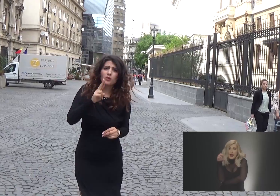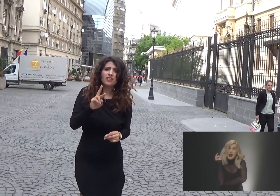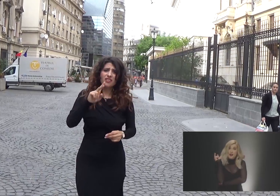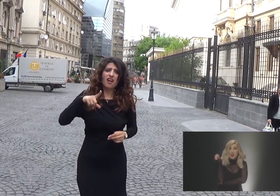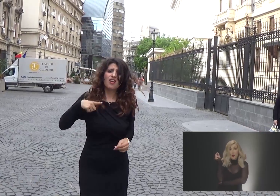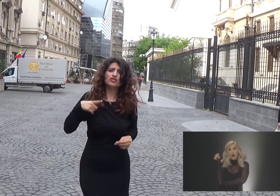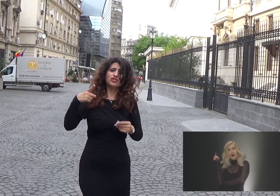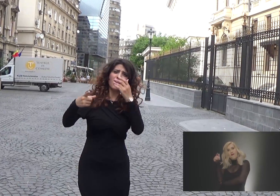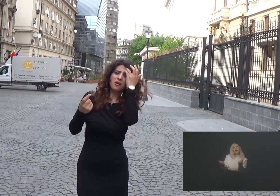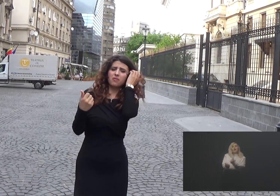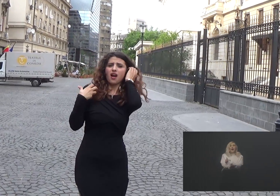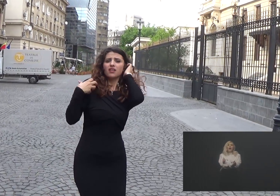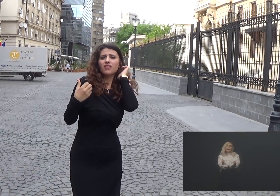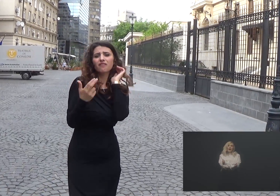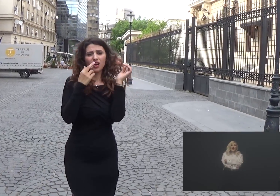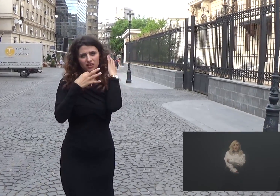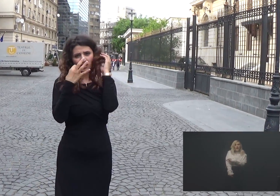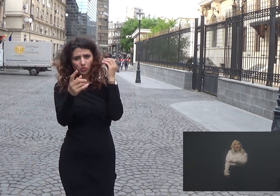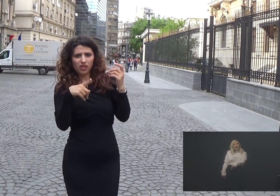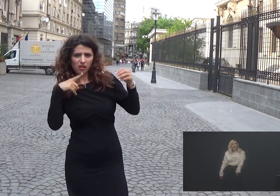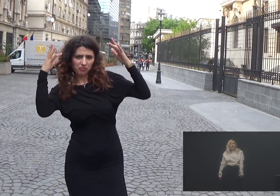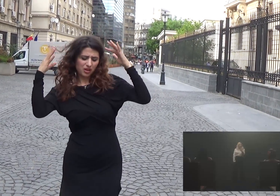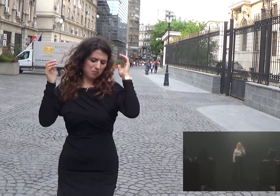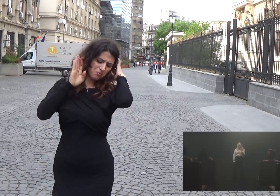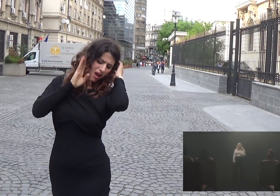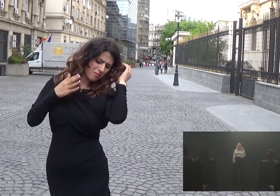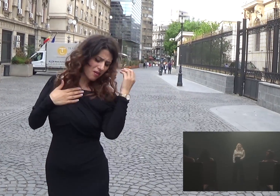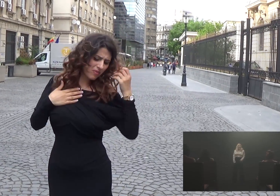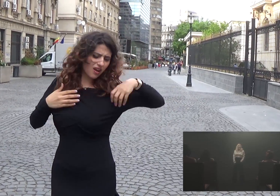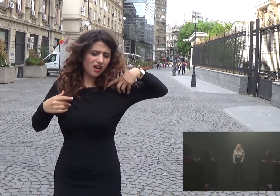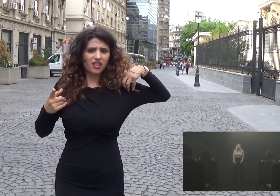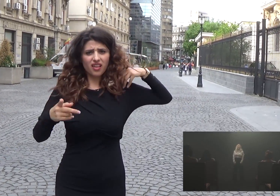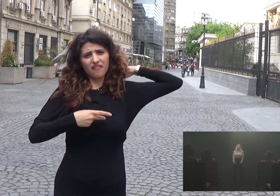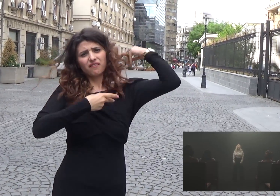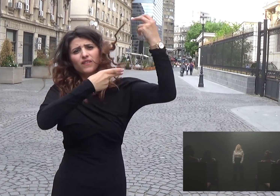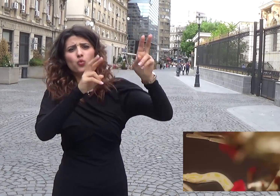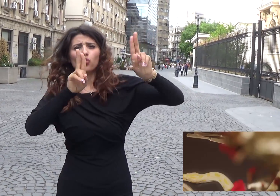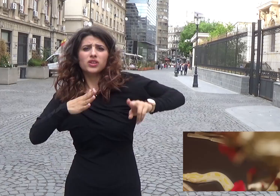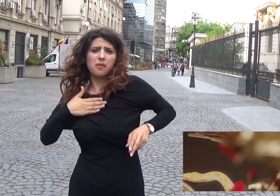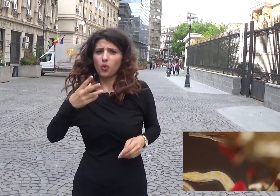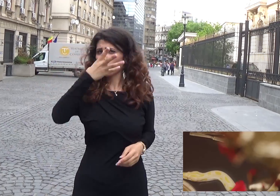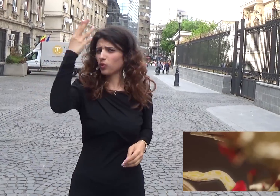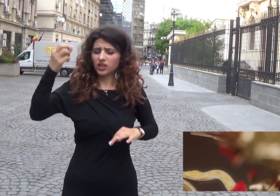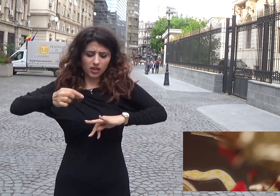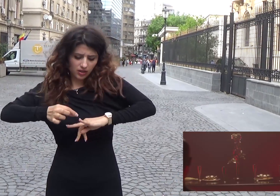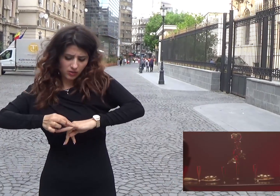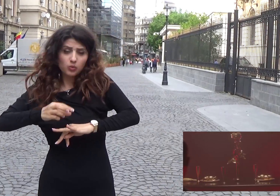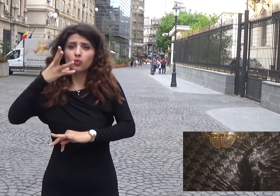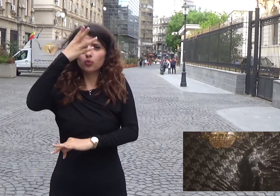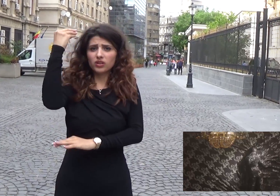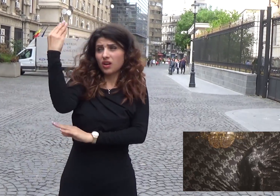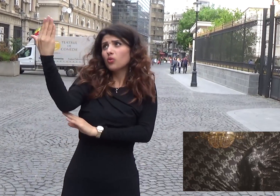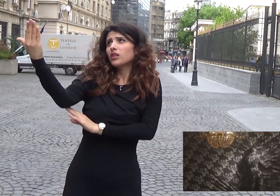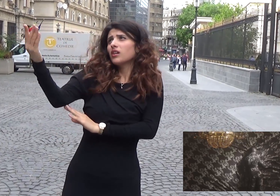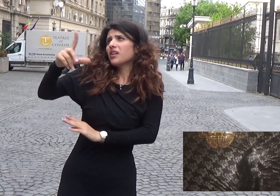urât, dar are cecurile fata. I-a zis fii fericită, mama mea, te invit la nunta mea. Uite inelul, uite